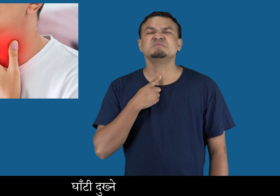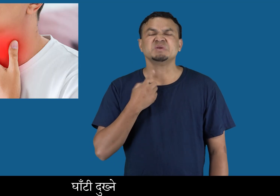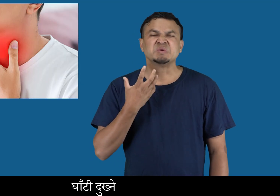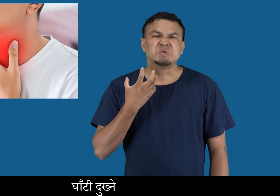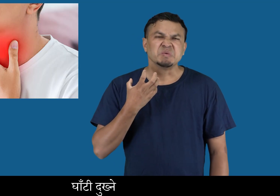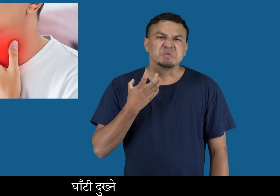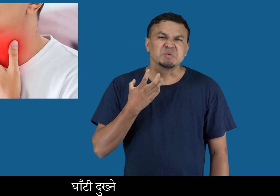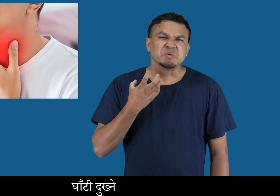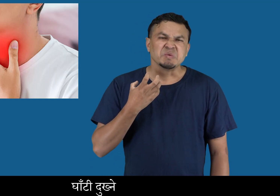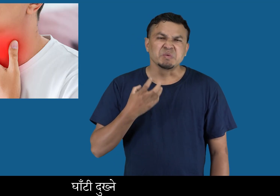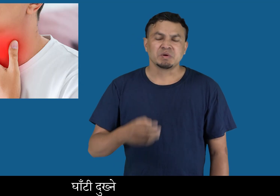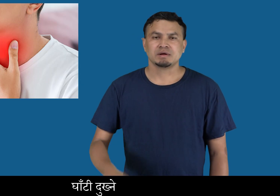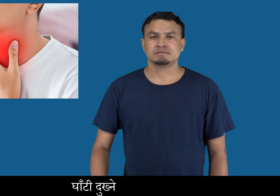घाँटी दुख्छ।